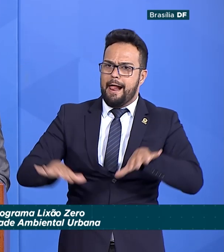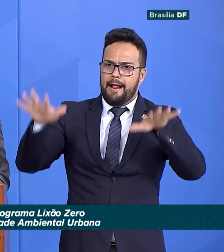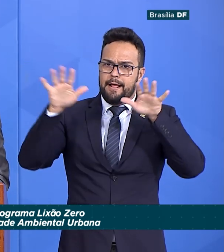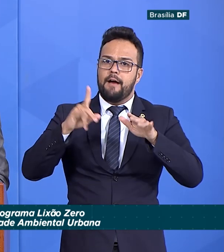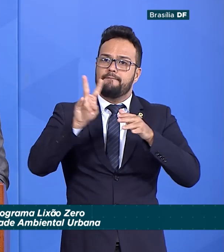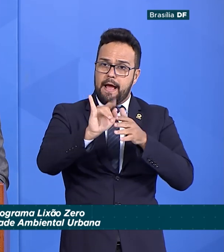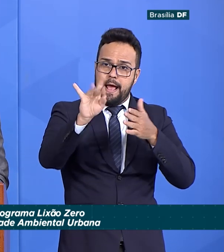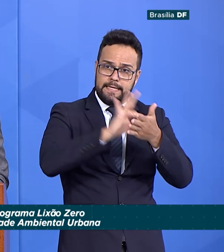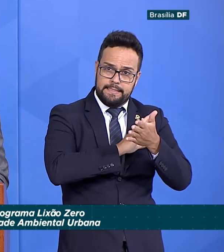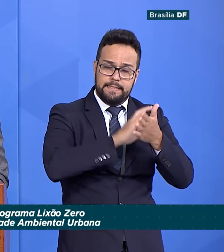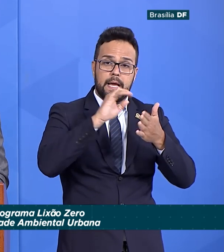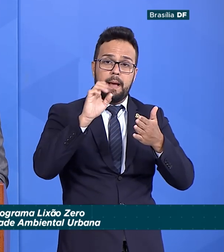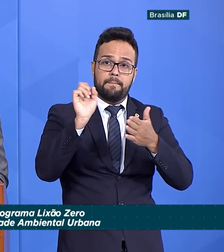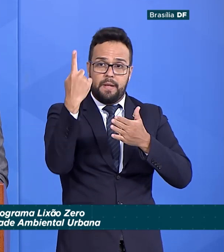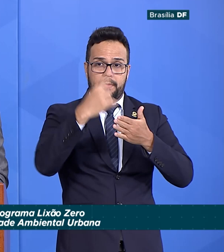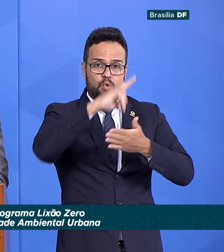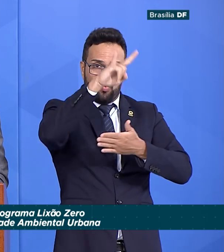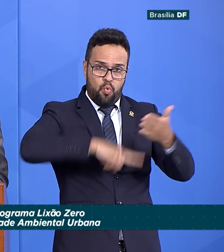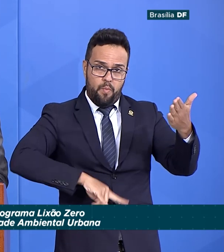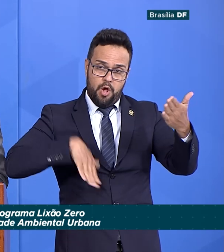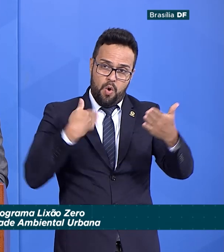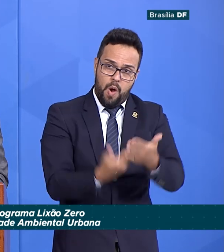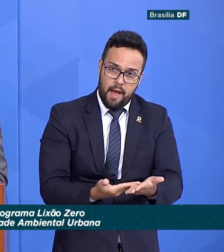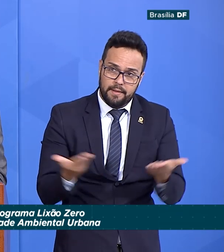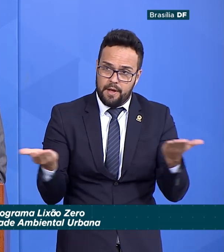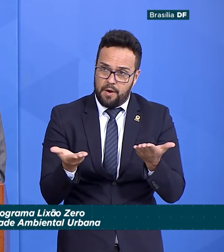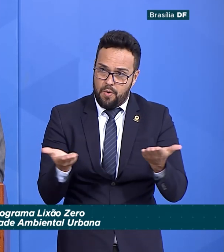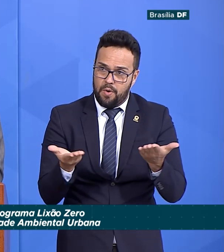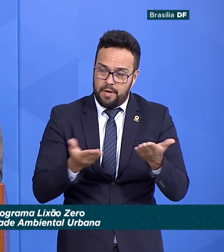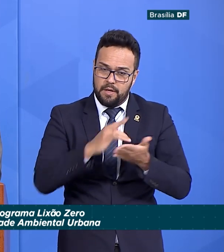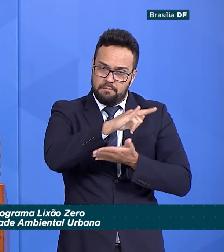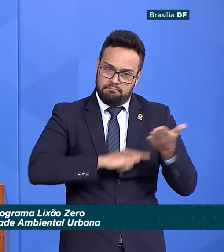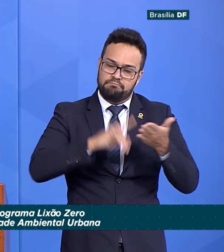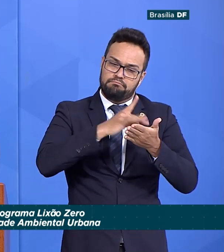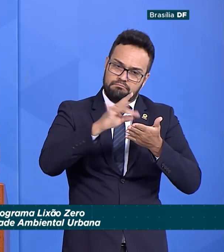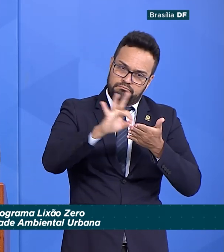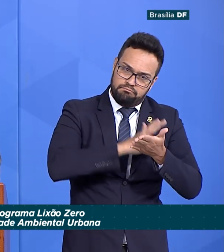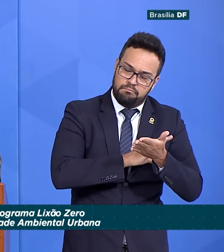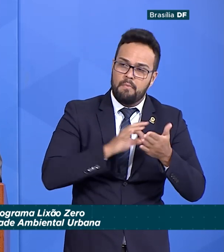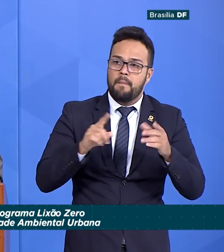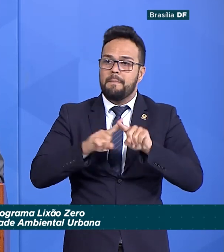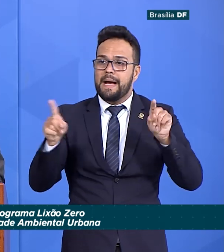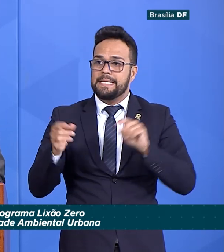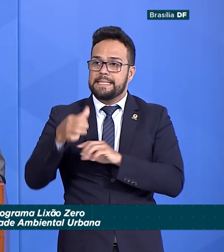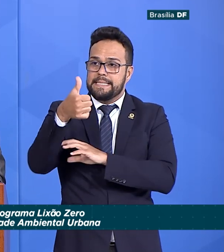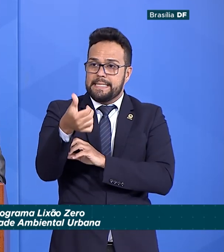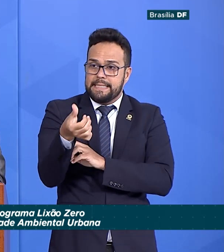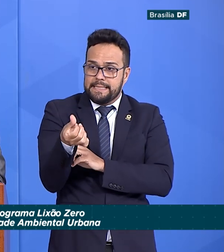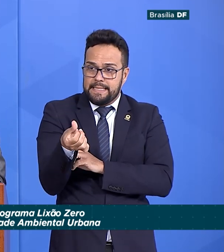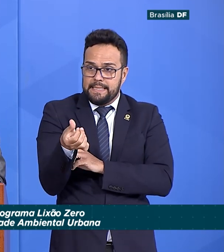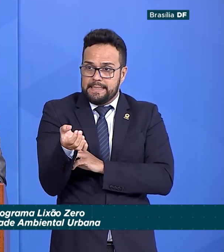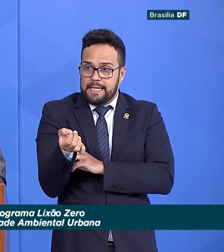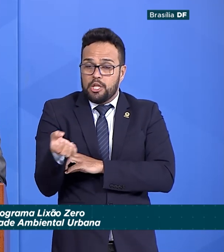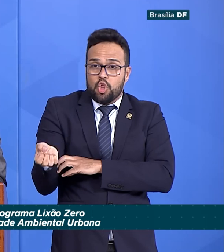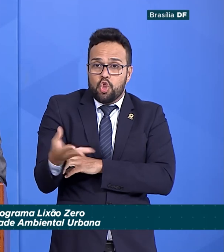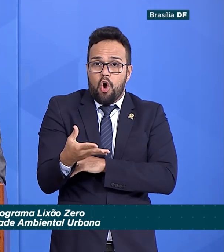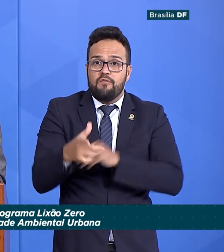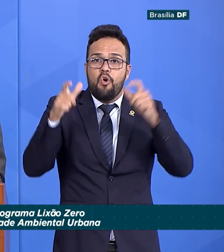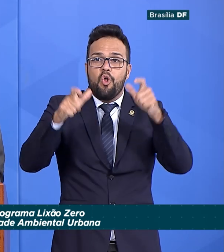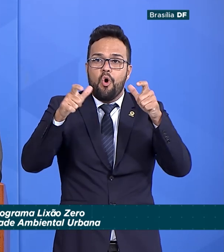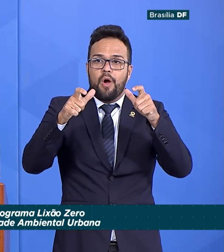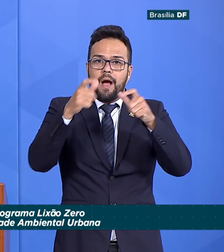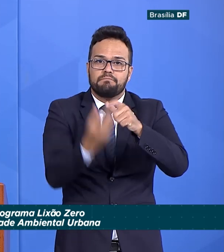do primeiro documento em outubro até agora, até a presente data, mais de 170 novos postos já foram criados em